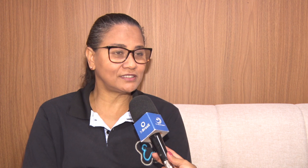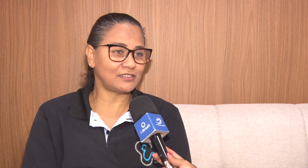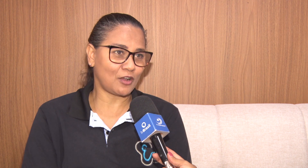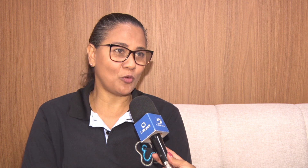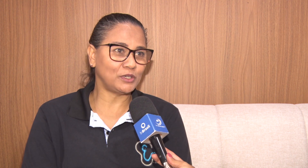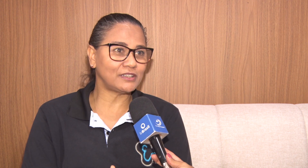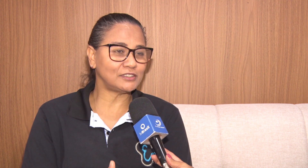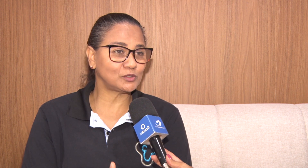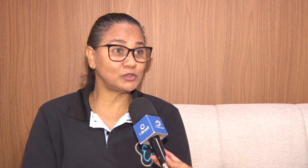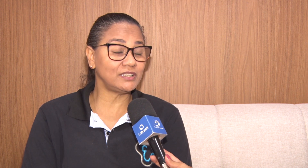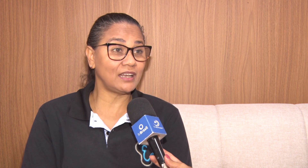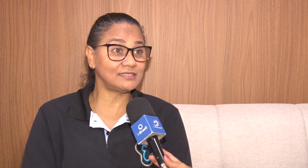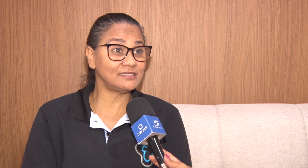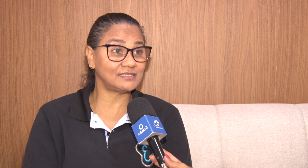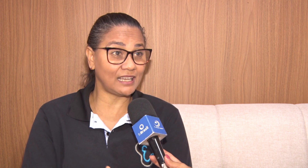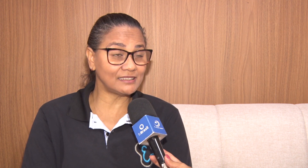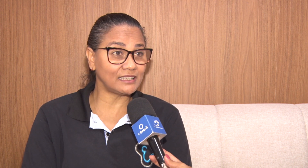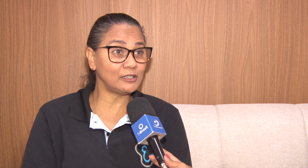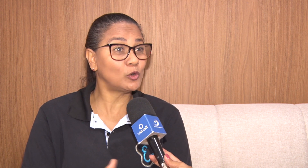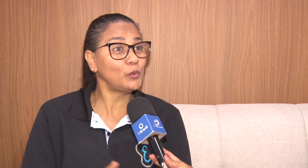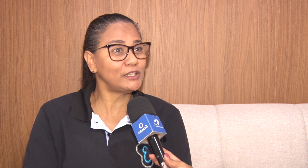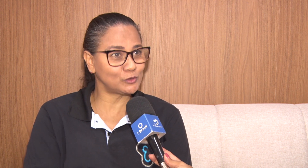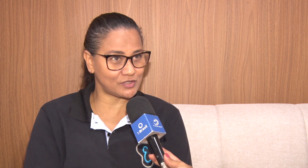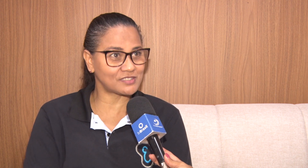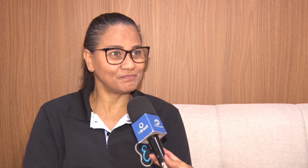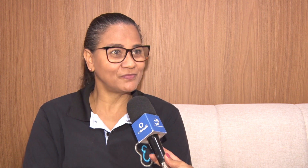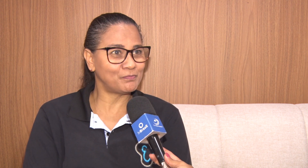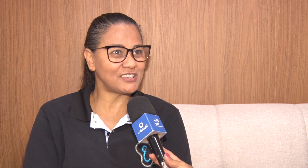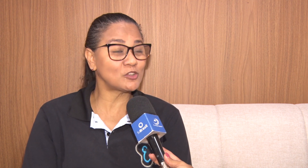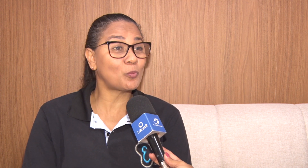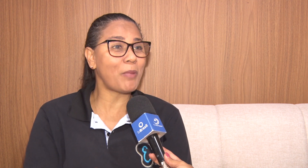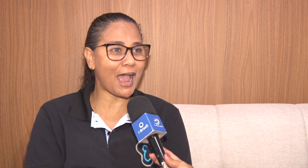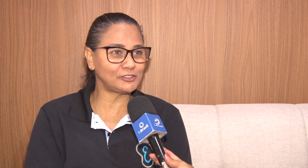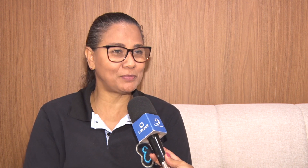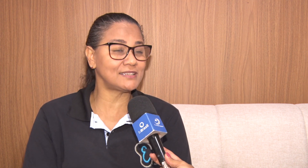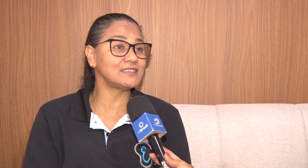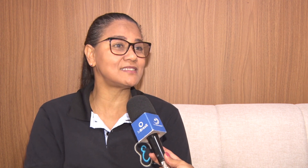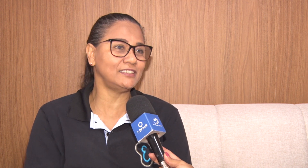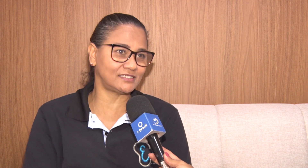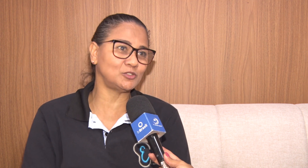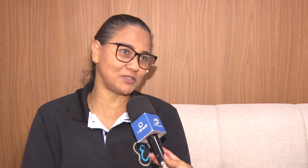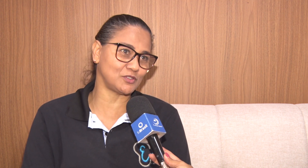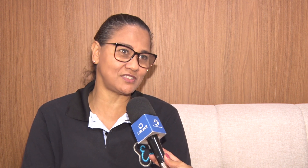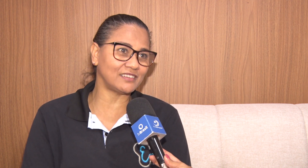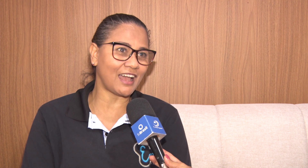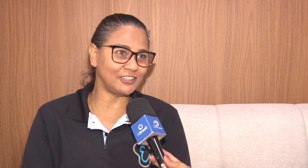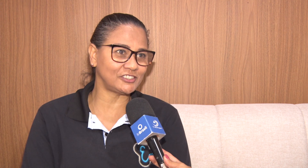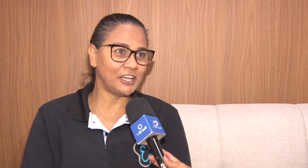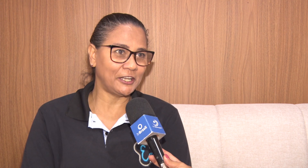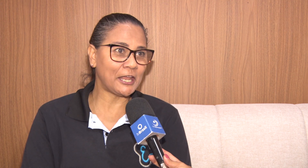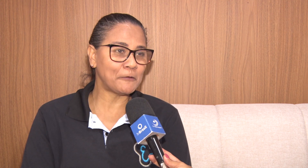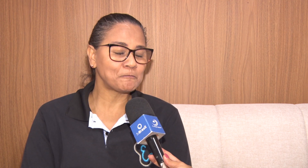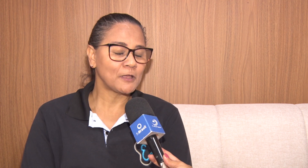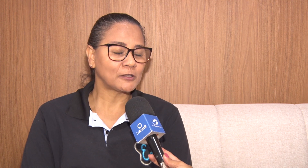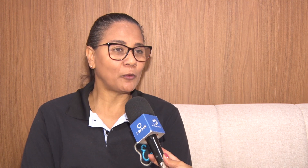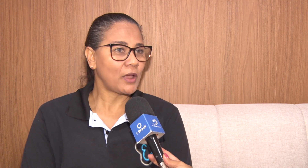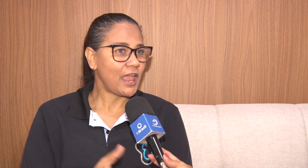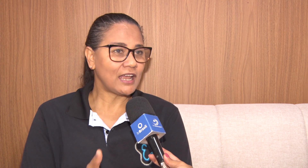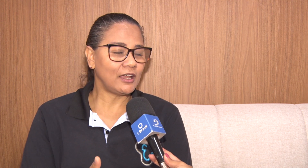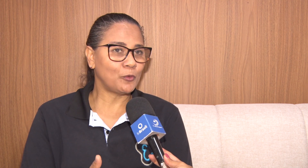da comunidade surda, e eles se sentem incluídos, fazendo parte, pertencentes de uma sociedade, né? Então, eu